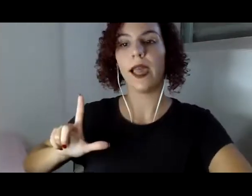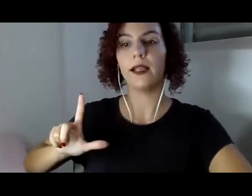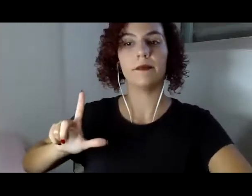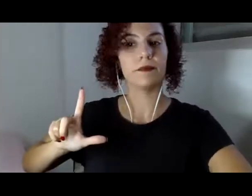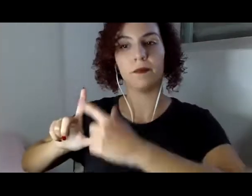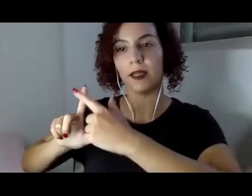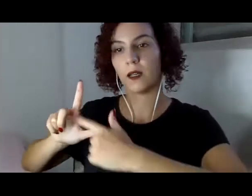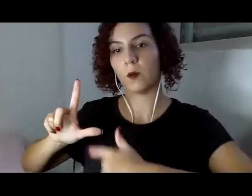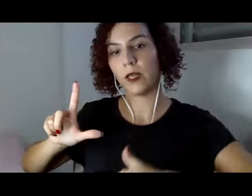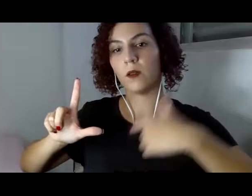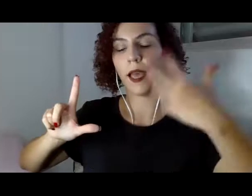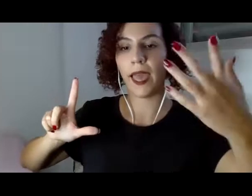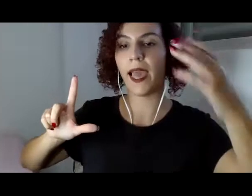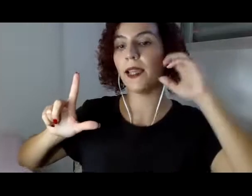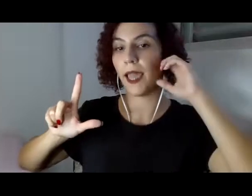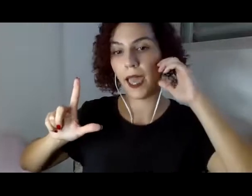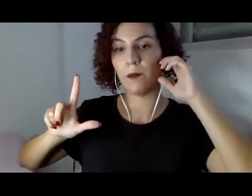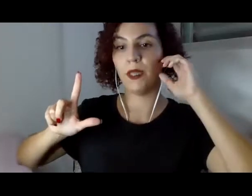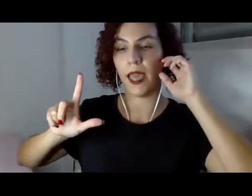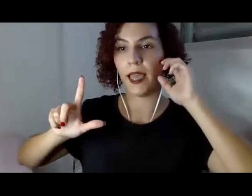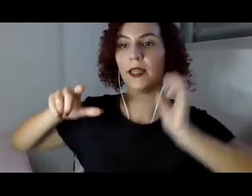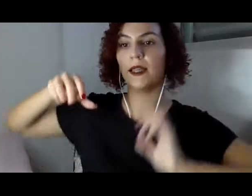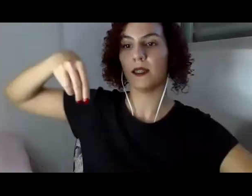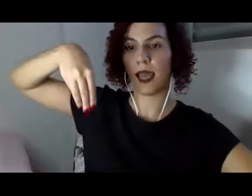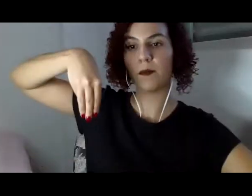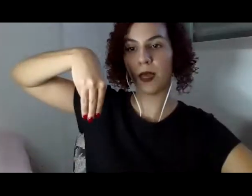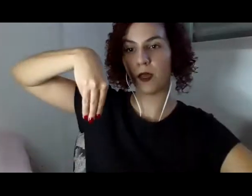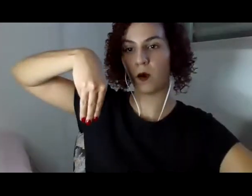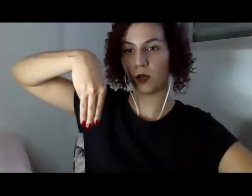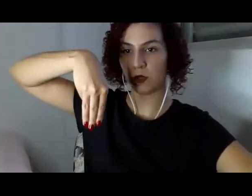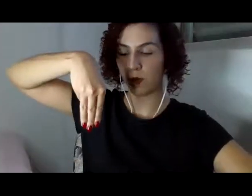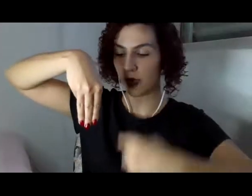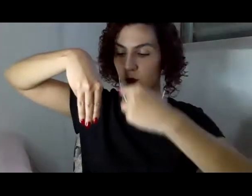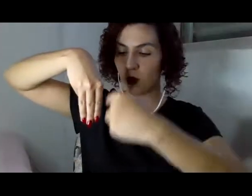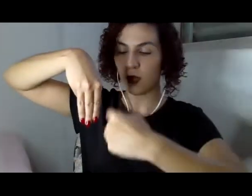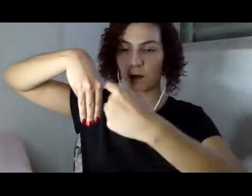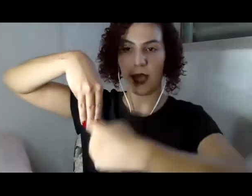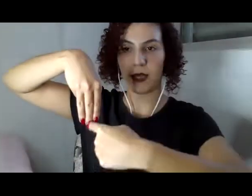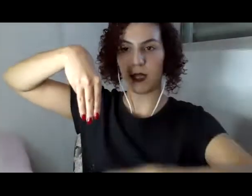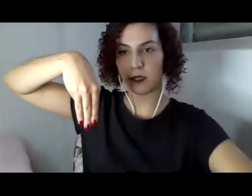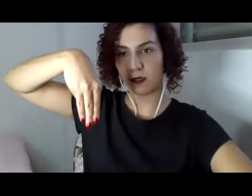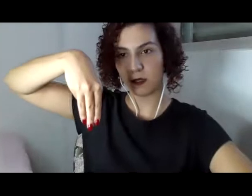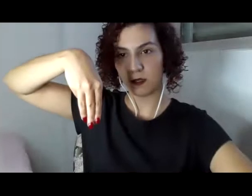O L, bem tranquilo. L, M, N, né? Bem icônicos mesmo.